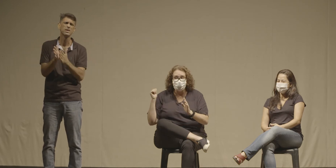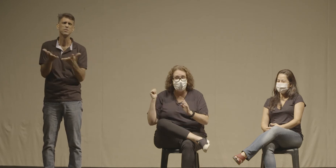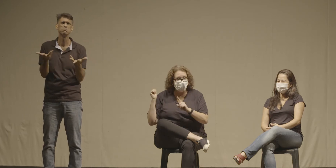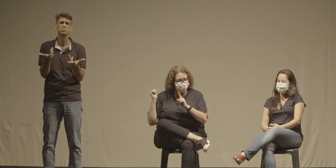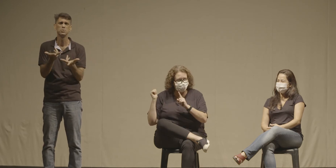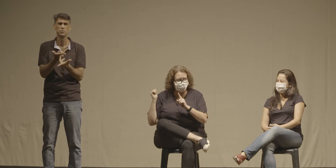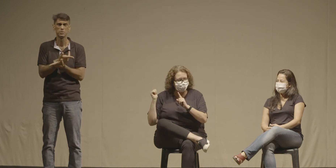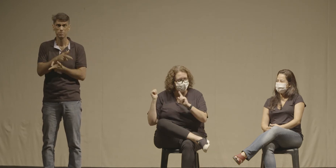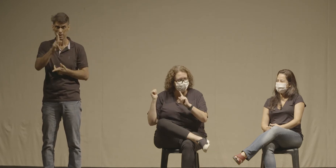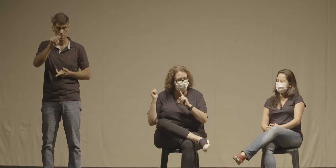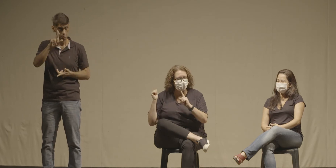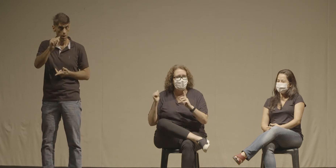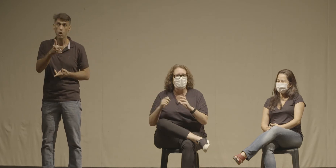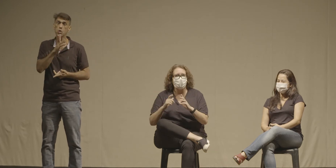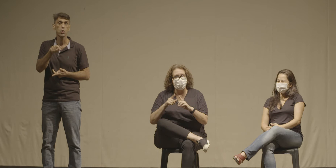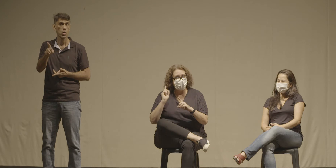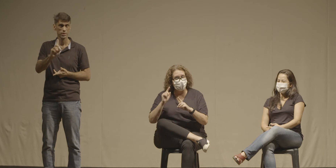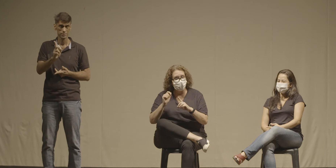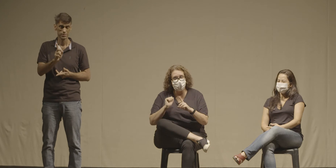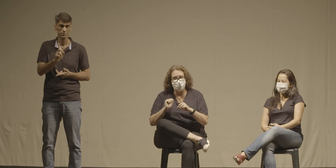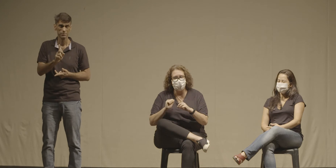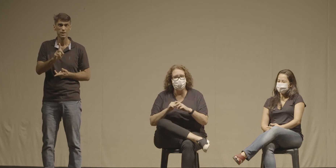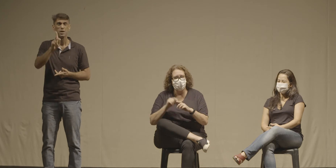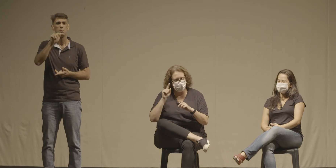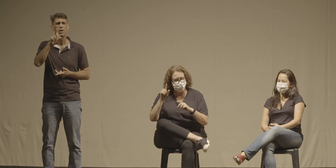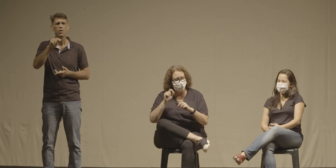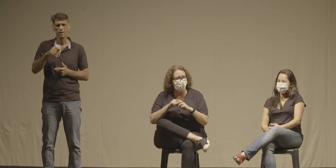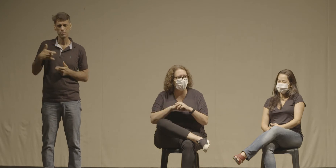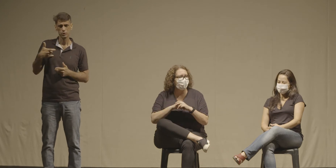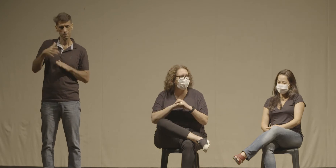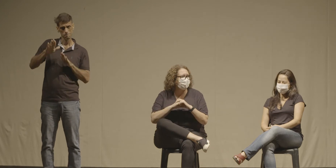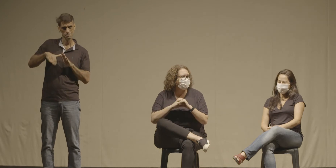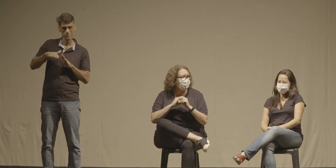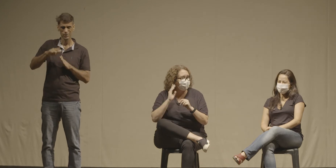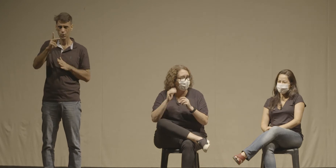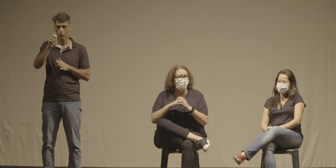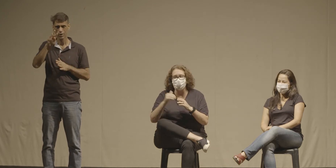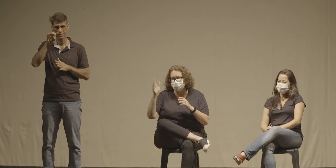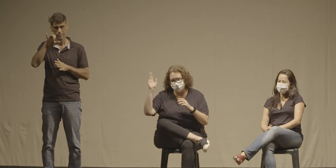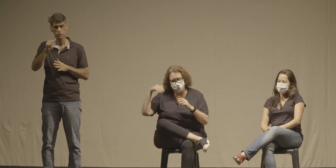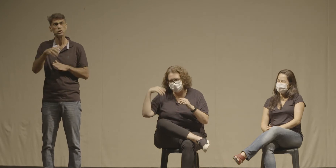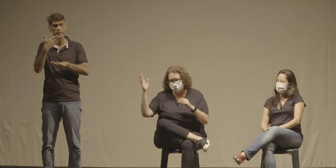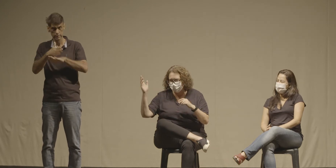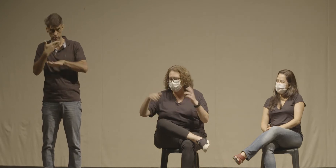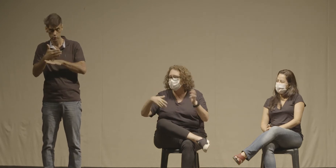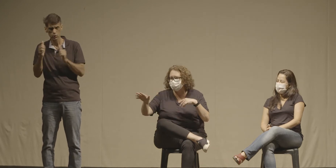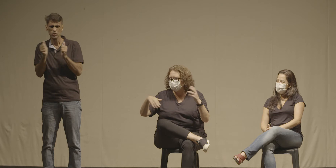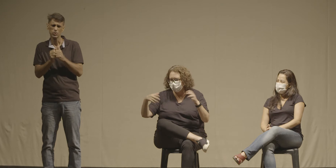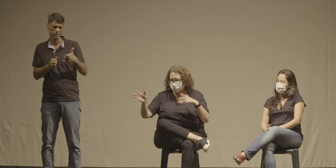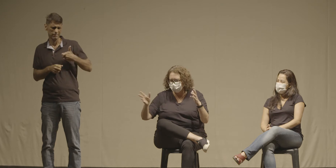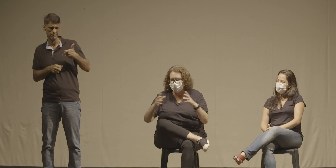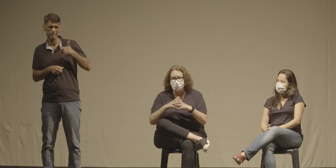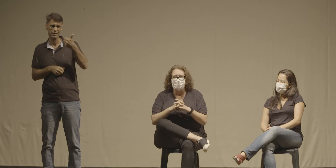não conhecia elas, não conhecia. Porque a Paula é mais nova que a Hortência. A Hortência jogou com elas, treinou com elas, tinha